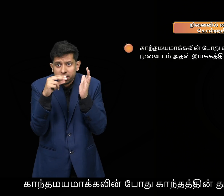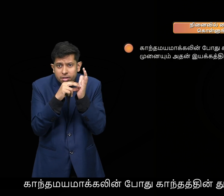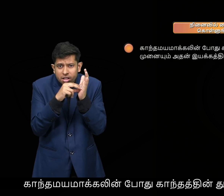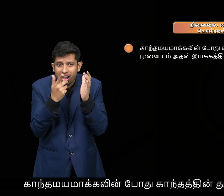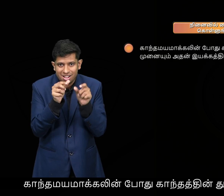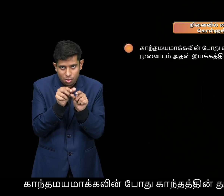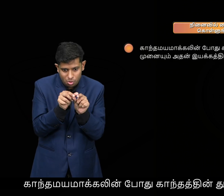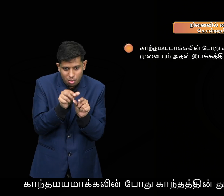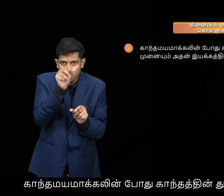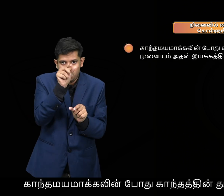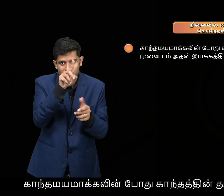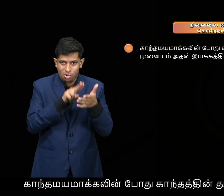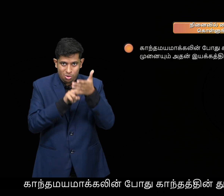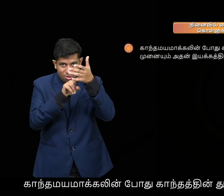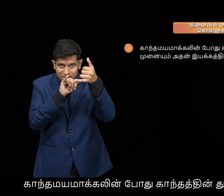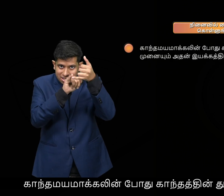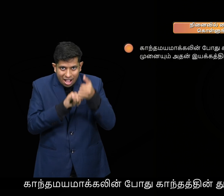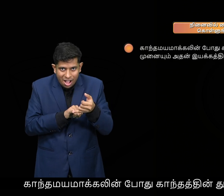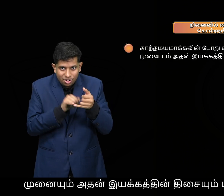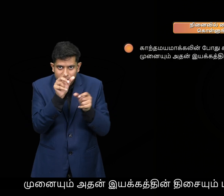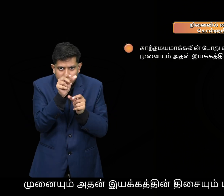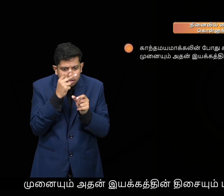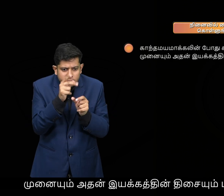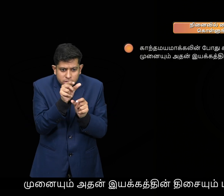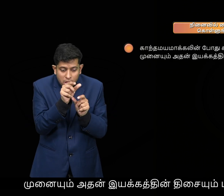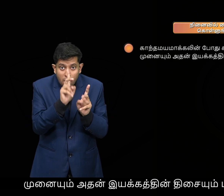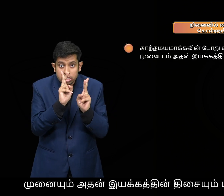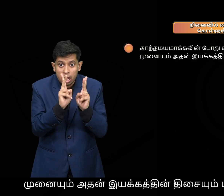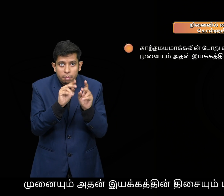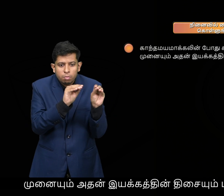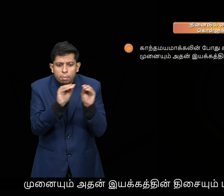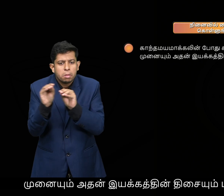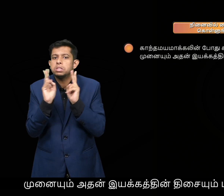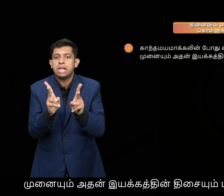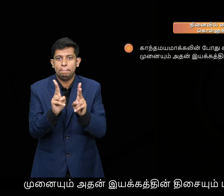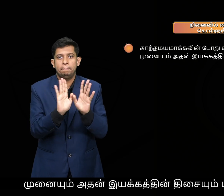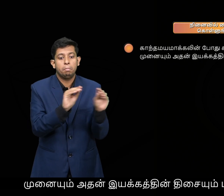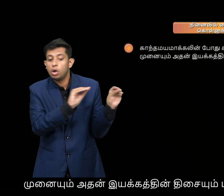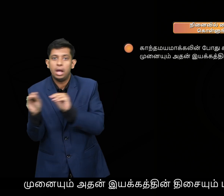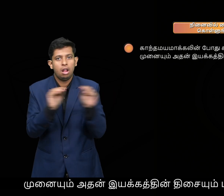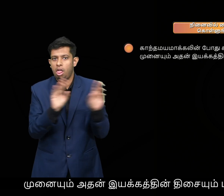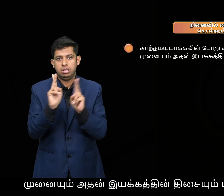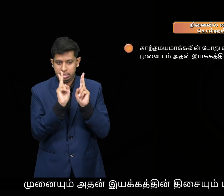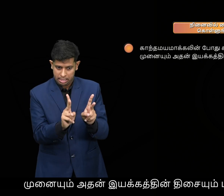காந்தமயமாக்கலின் போது காந்தத்தின் துருவத்தையும் முனையையும் அதன் இயக்கத்தின் திசையையும் மாறக்கூடாது.